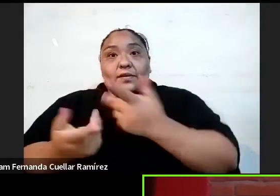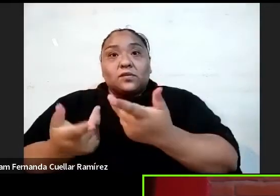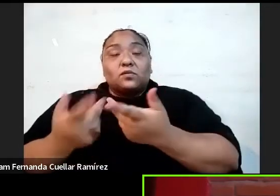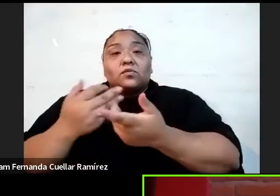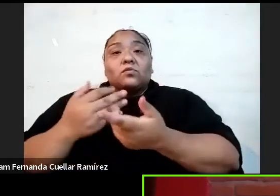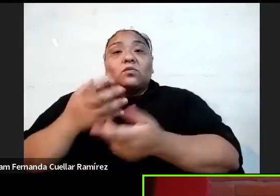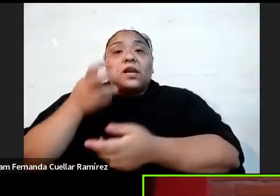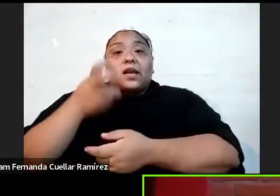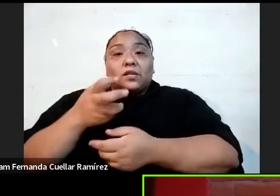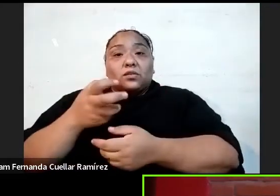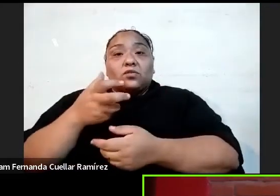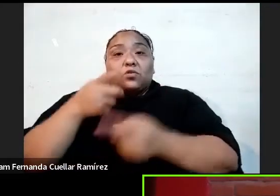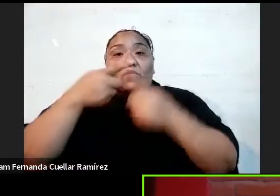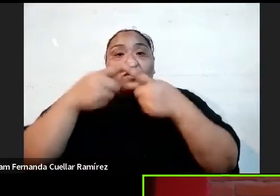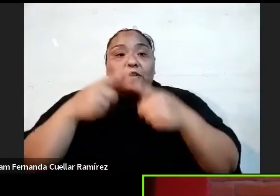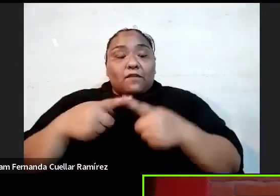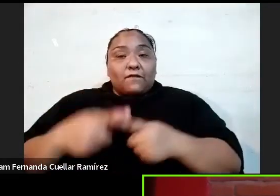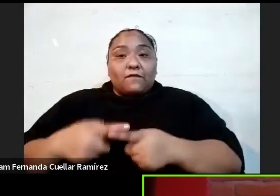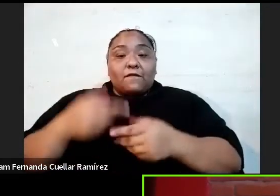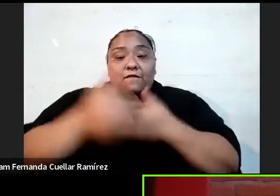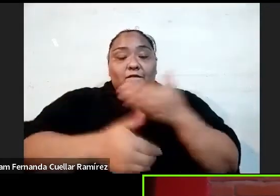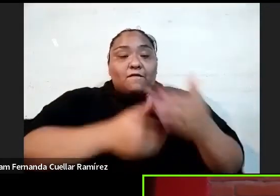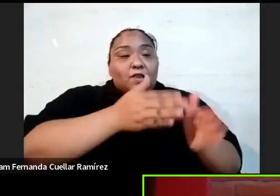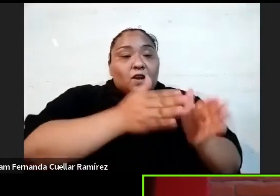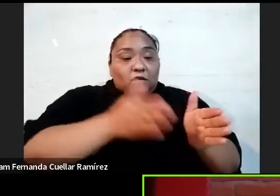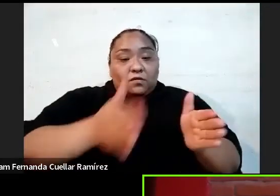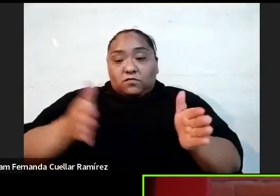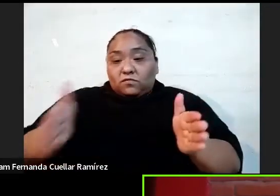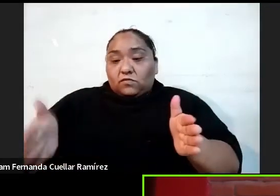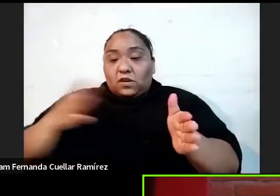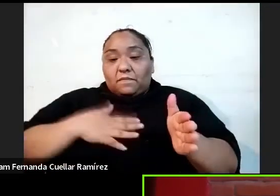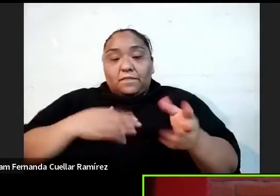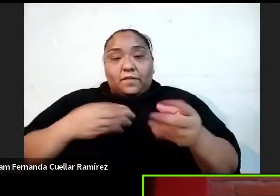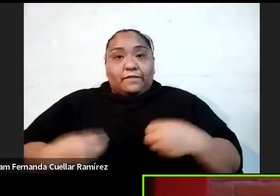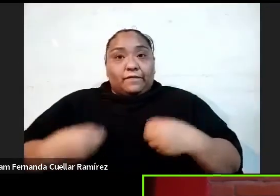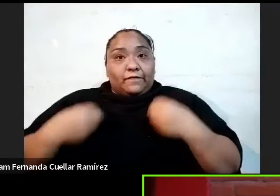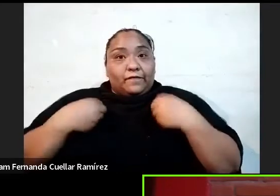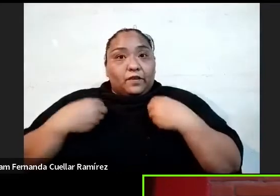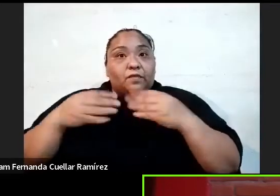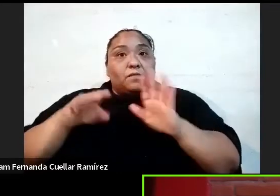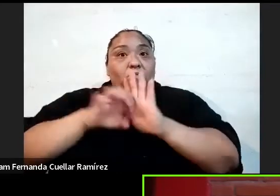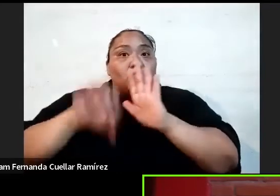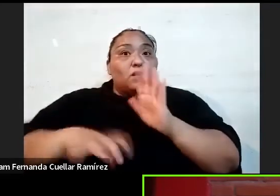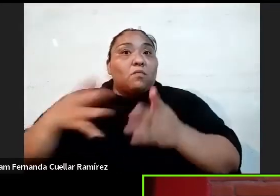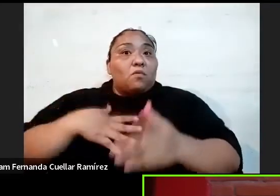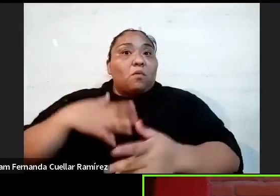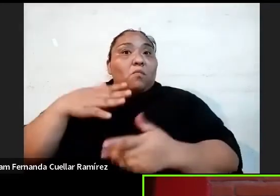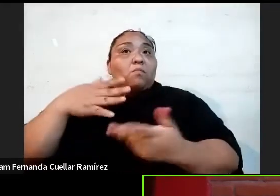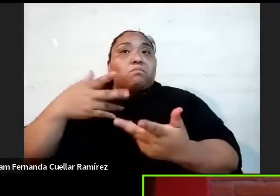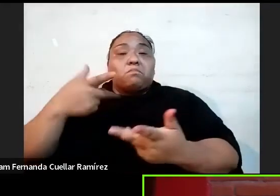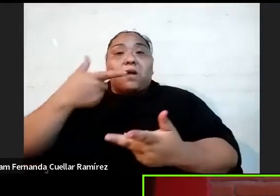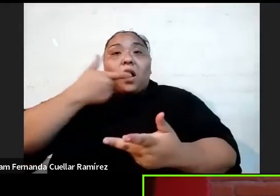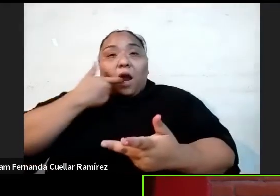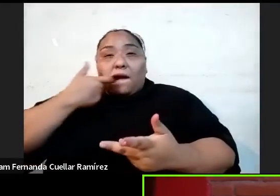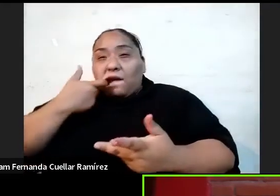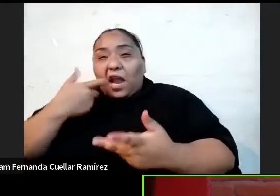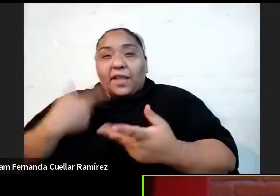diferentes etapas de mi vida en las que me he visto en diferentes problemáticas como las adicciones y